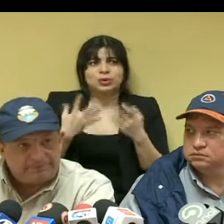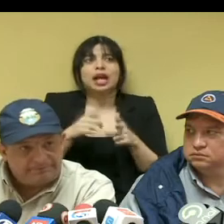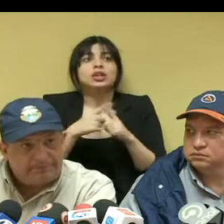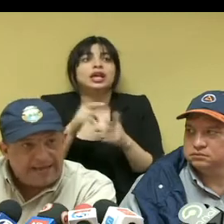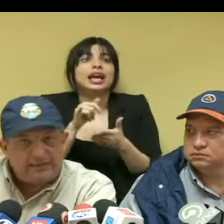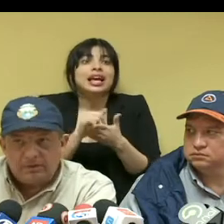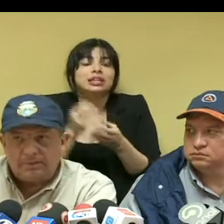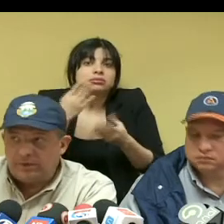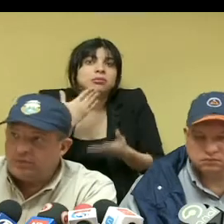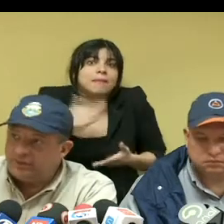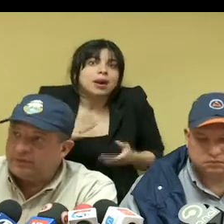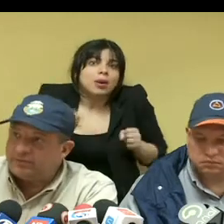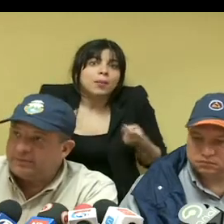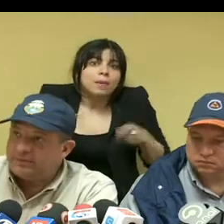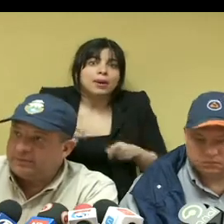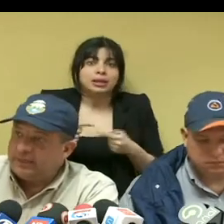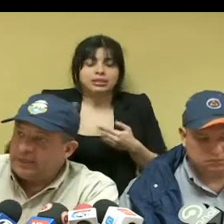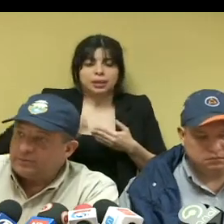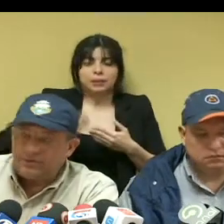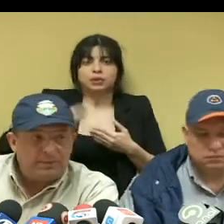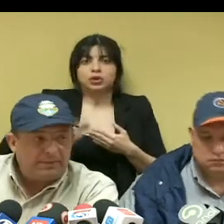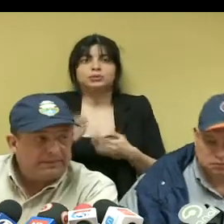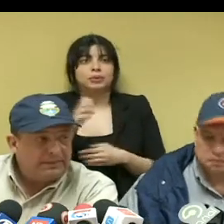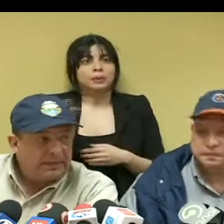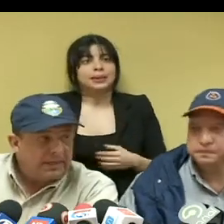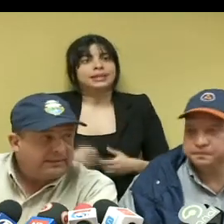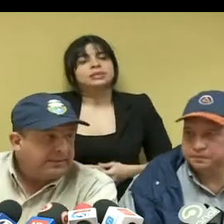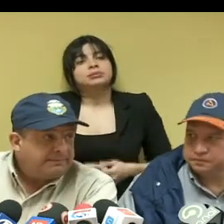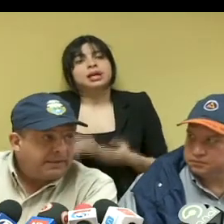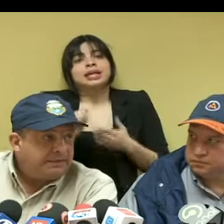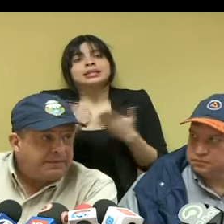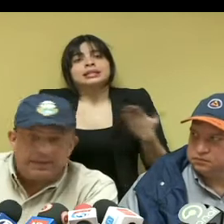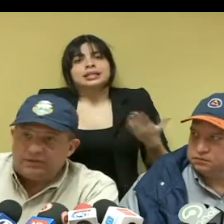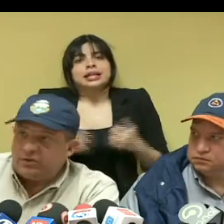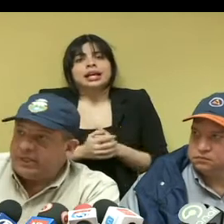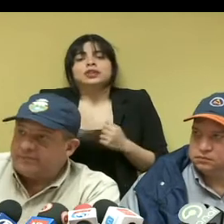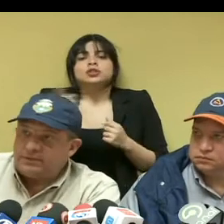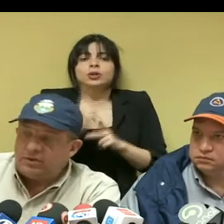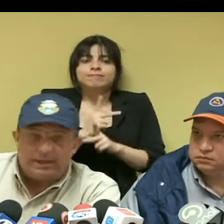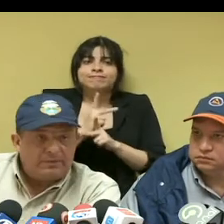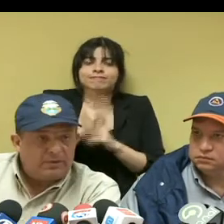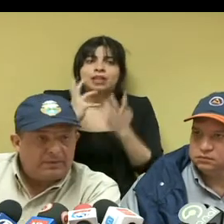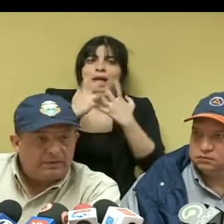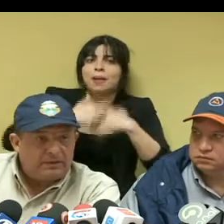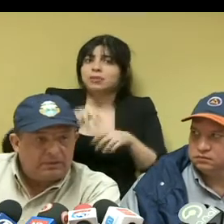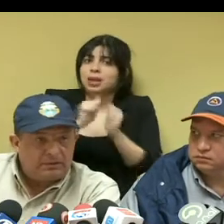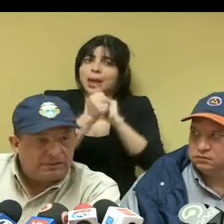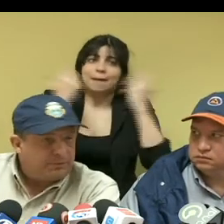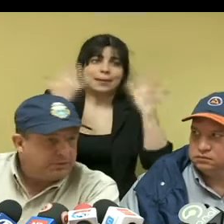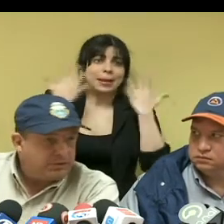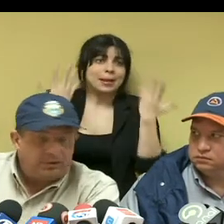que mal de lo que puede ocurrir en los próximos meses. Así es que es mitigación y adaptación al cambio